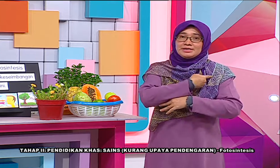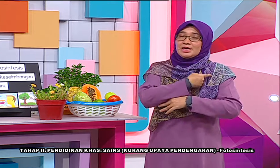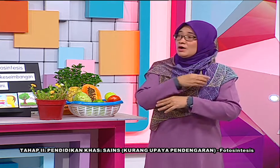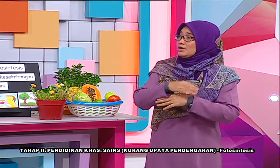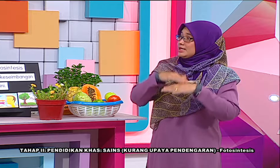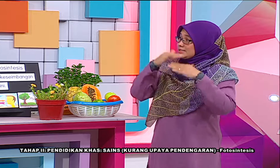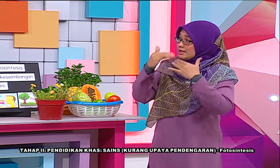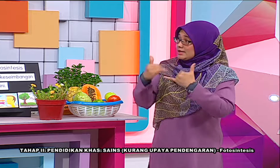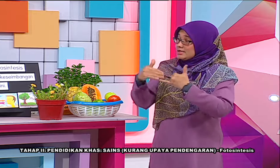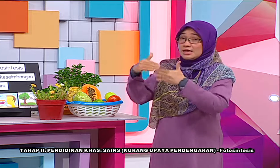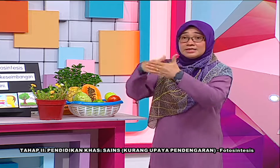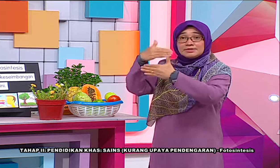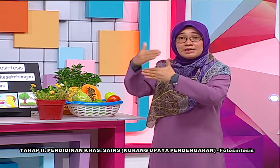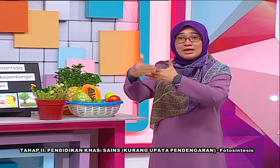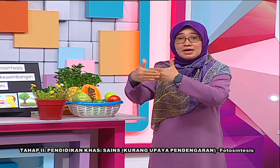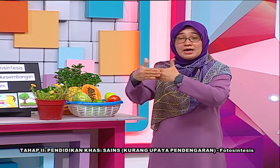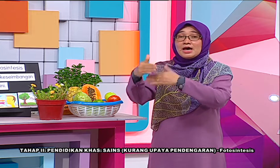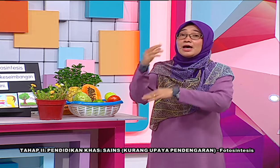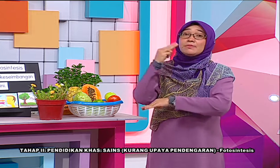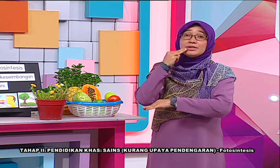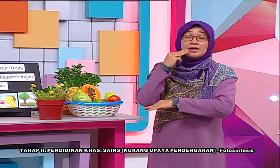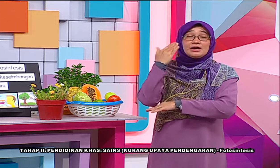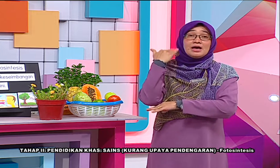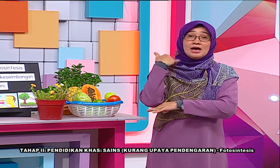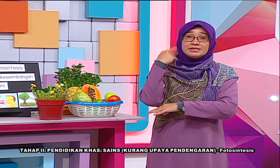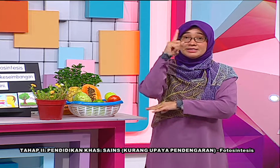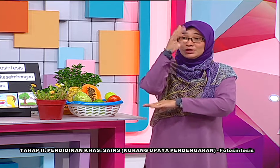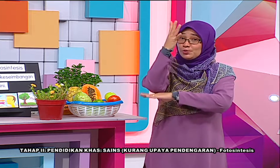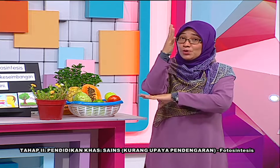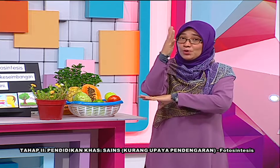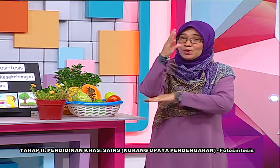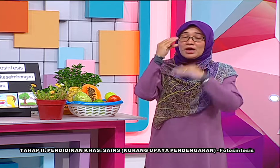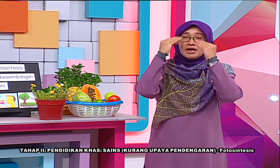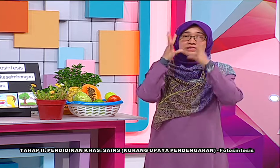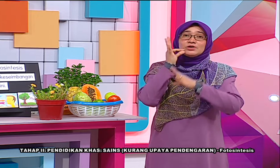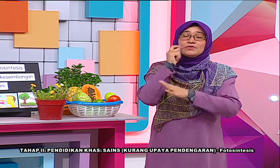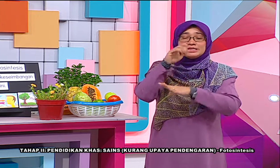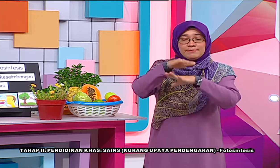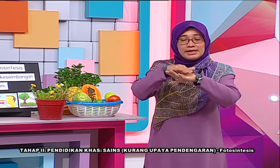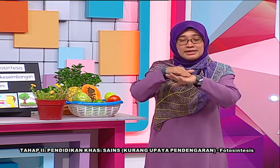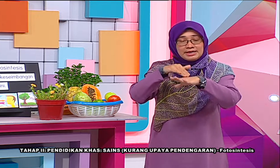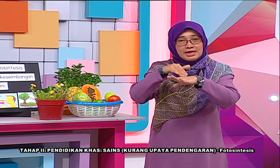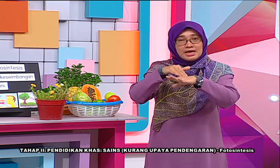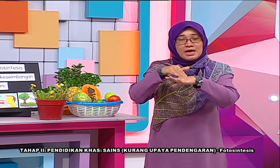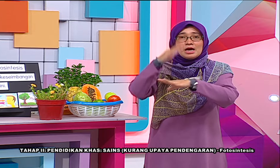Oke sekarang di sebelah Amira ada satu pokok AC ghurfati Panggil